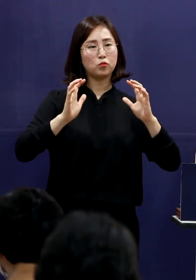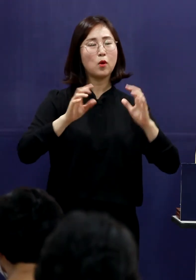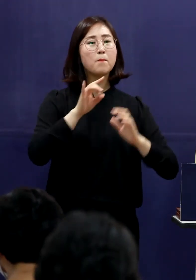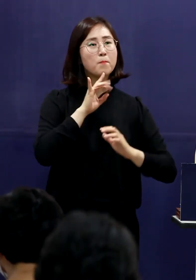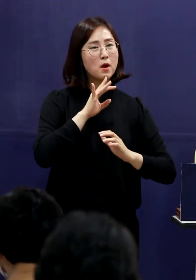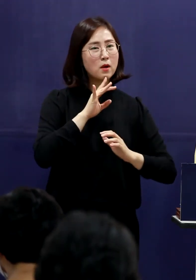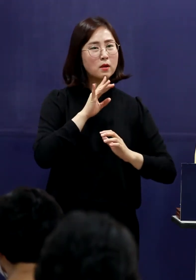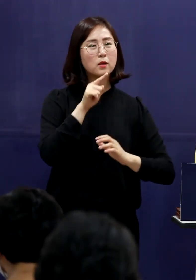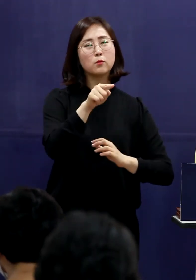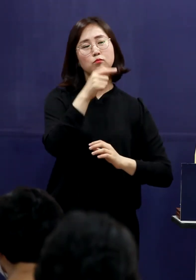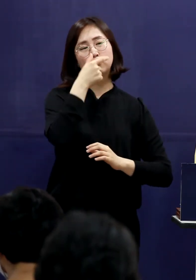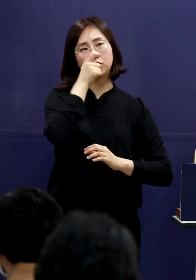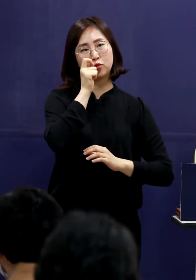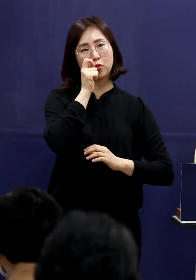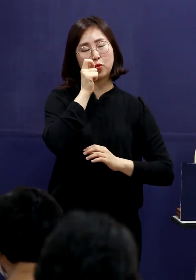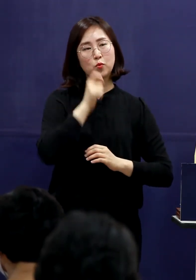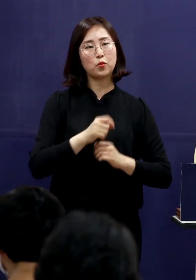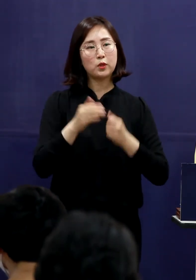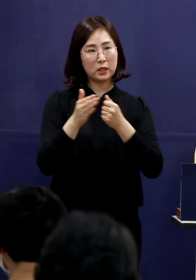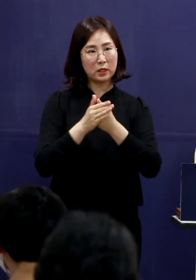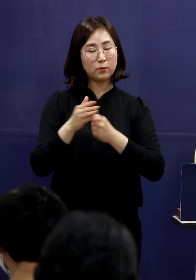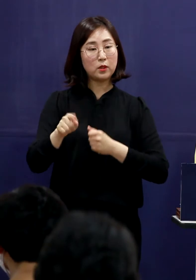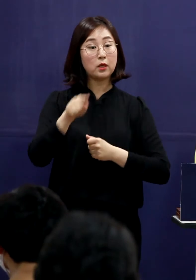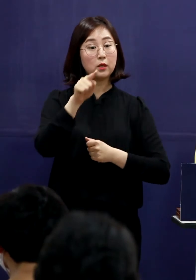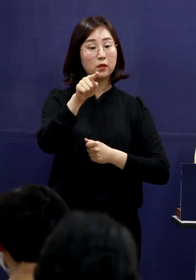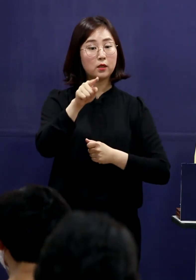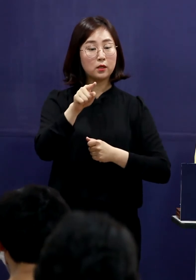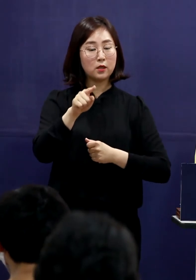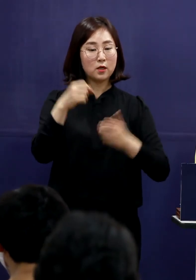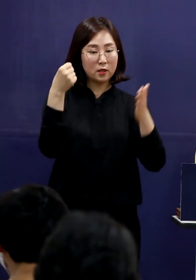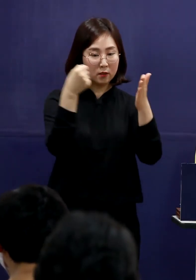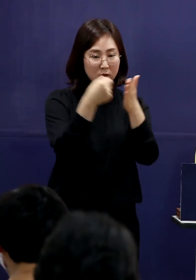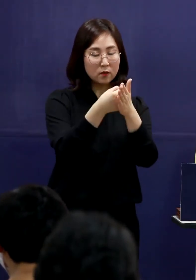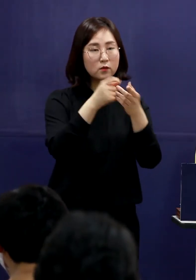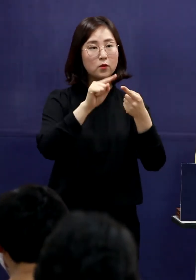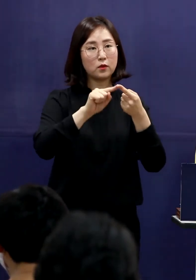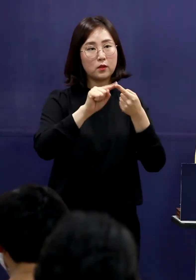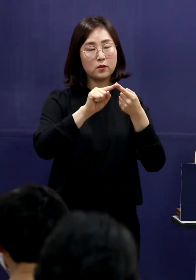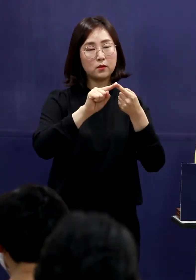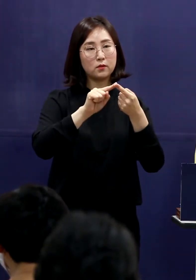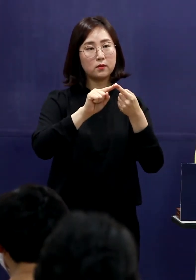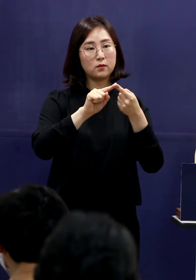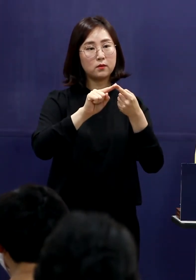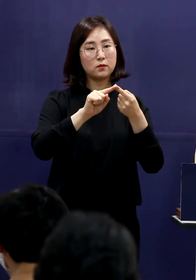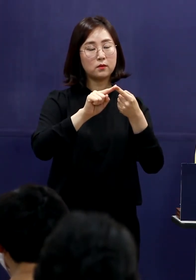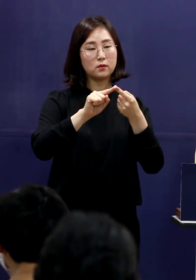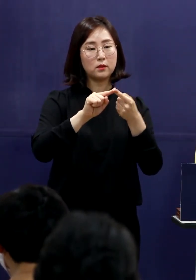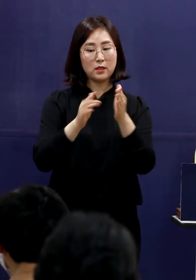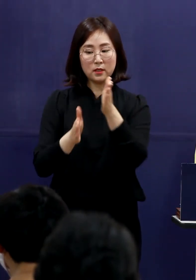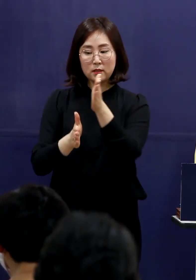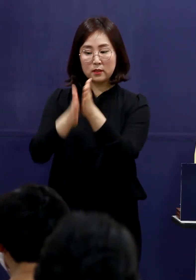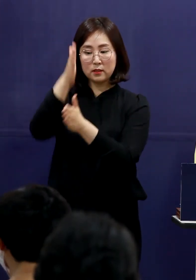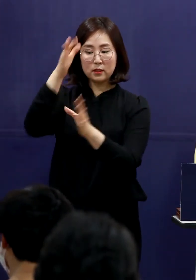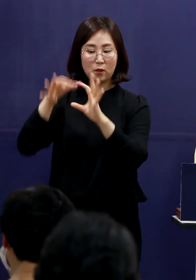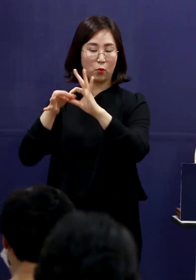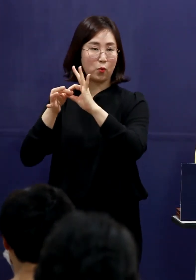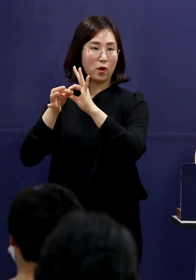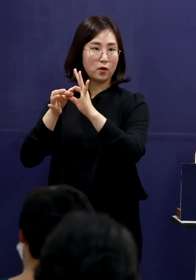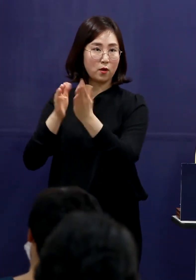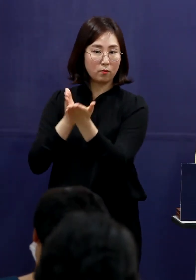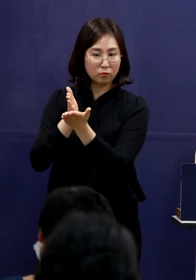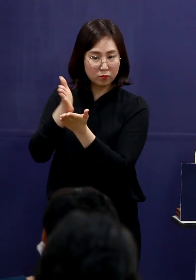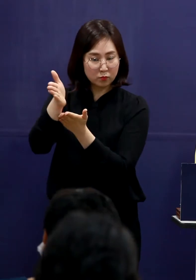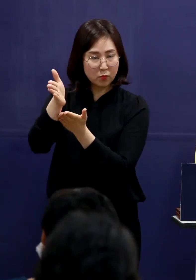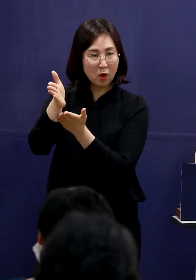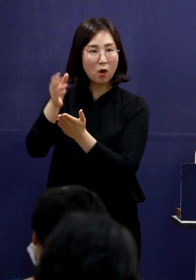측면이 있어서 그런 의사결정과 관련해서는 우리 관련 부서 또